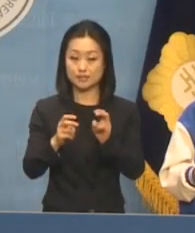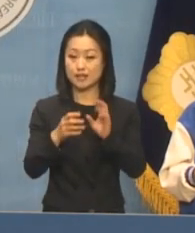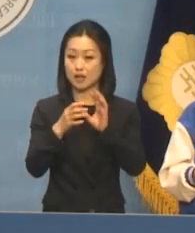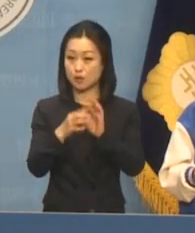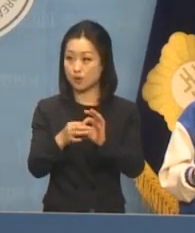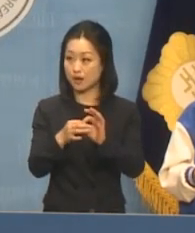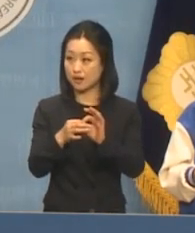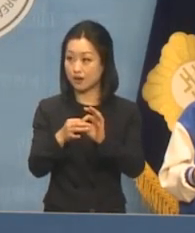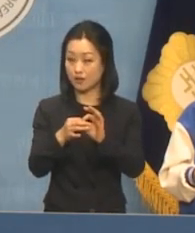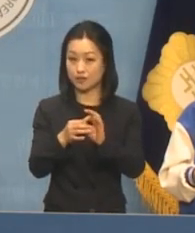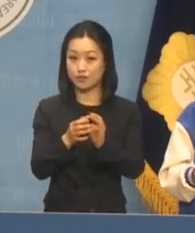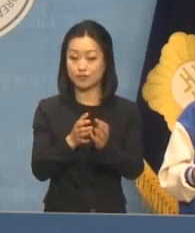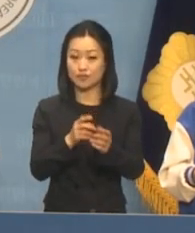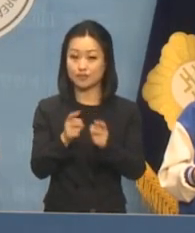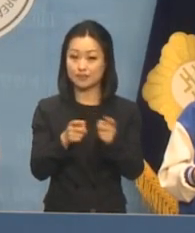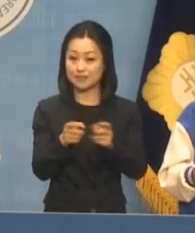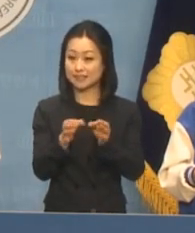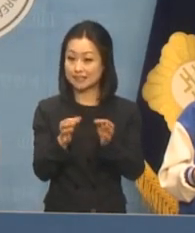수석 부회장님